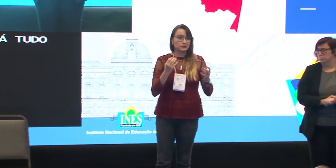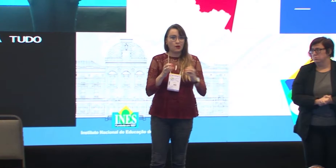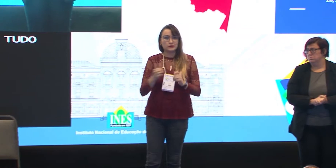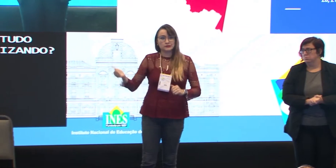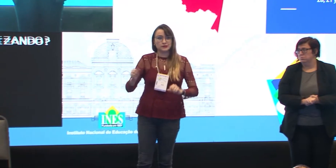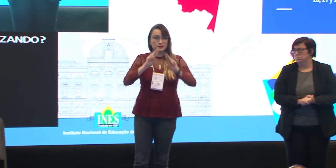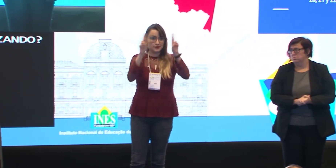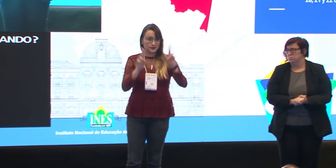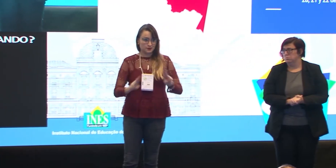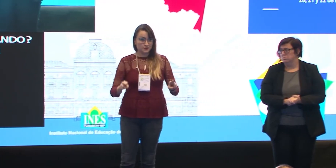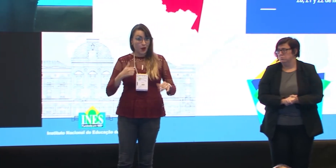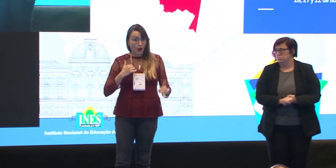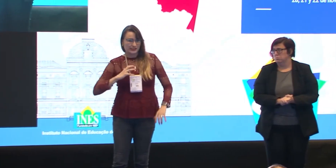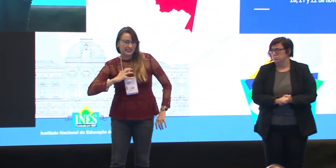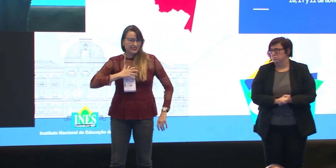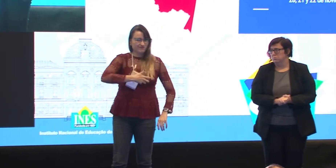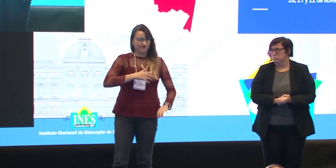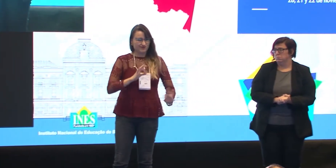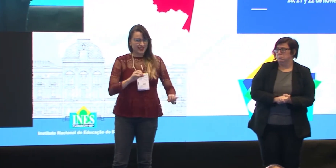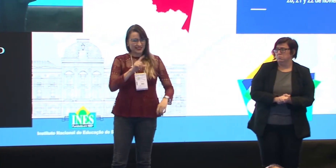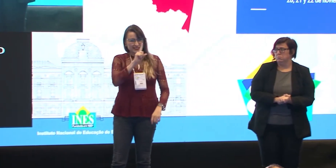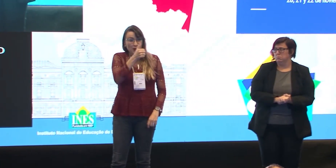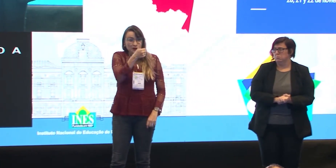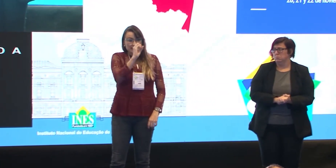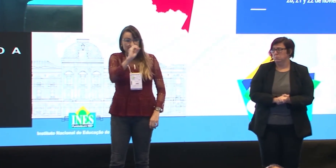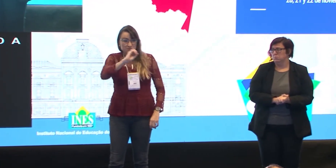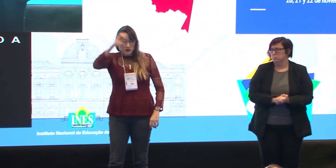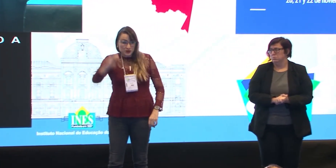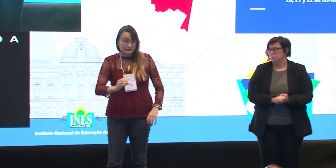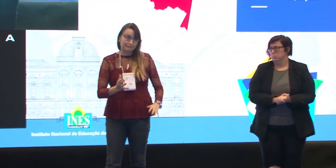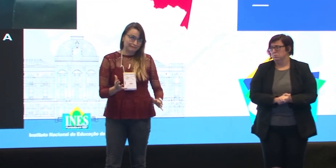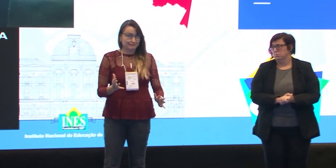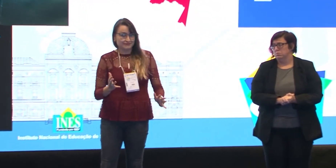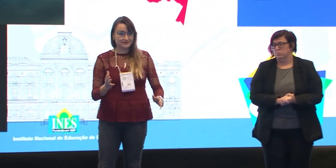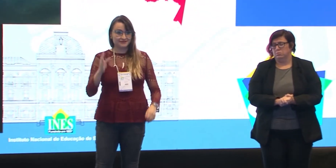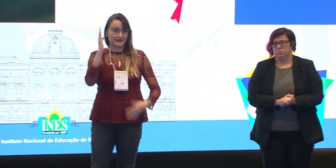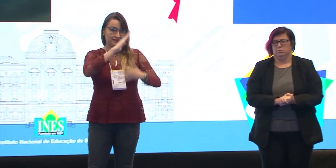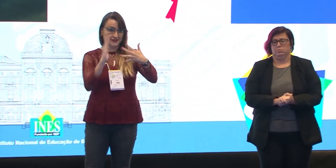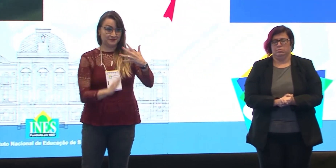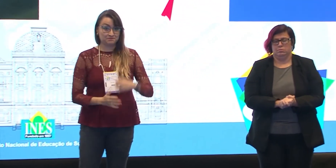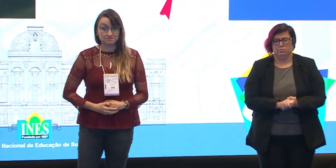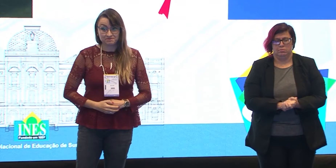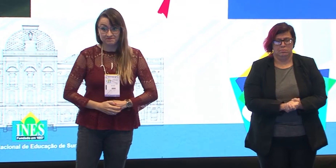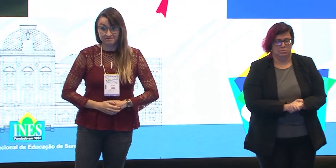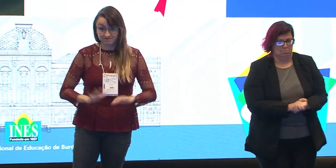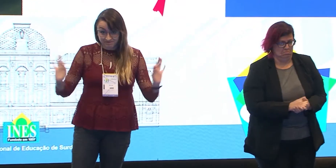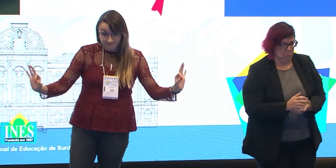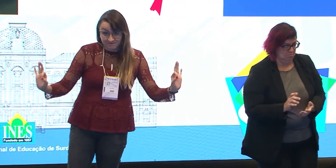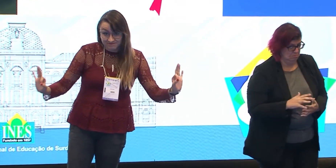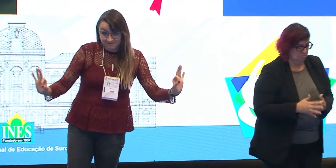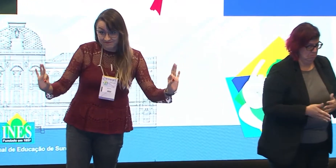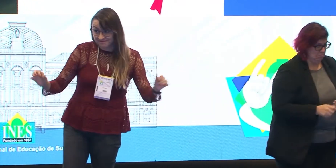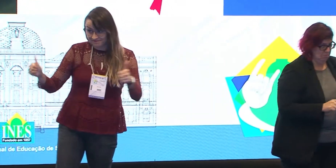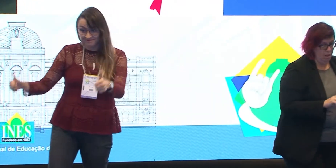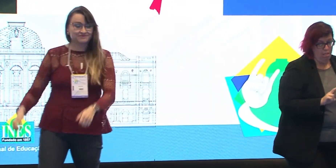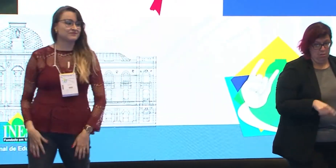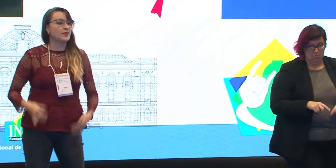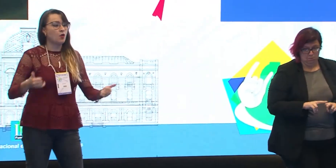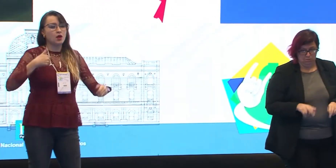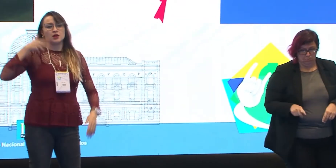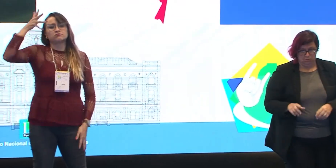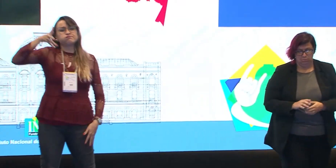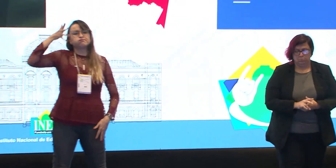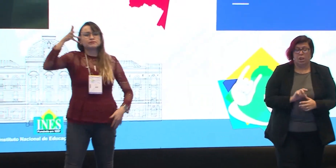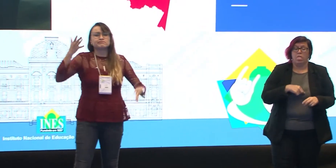sinais brasileira. Caso vocês não entendam, eu vou recorrer aos sinais internacionais, mas eu vou tentar trabalhar aqui